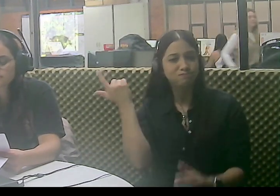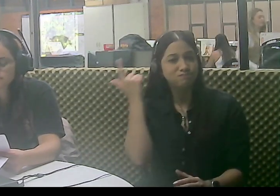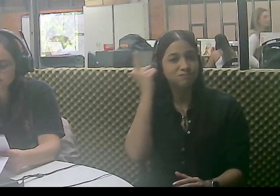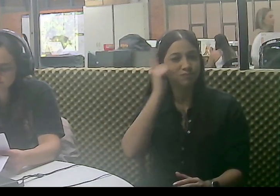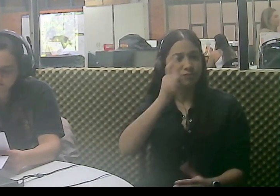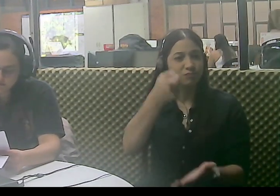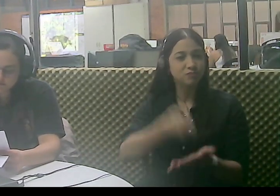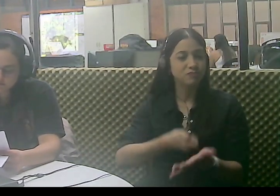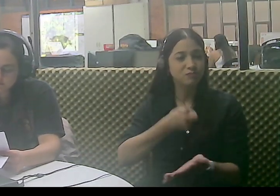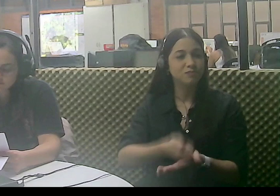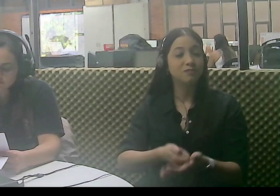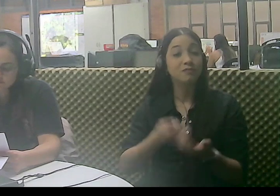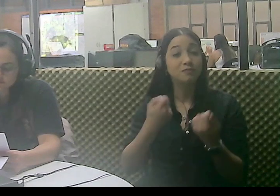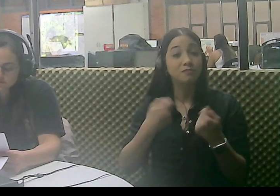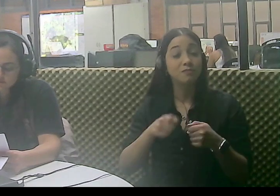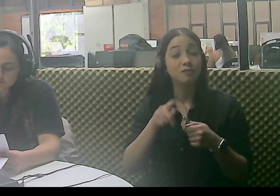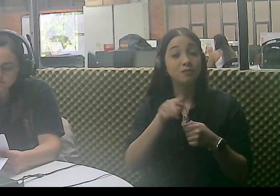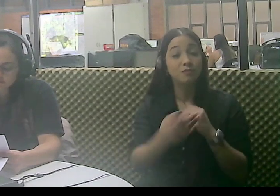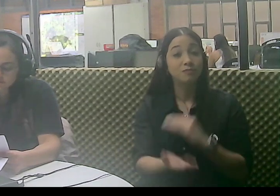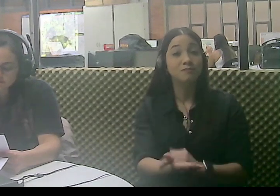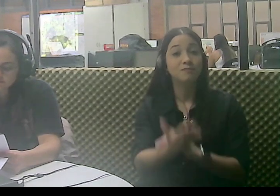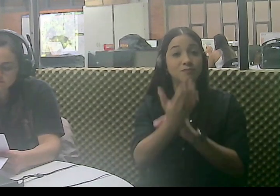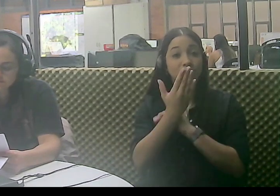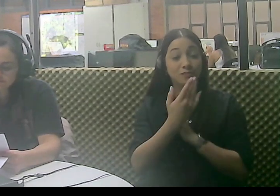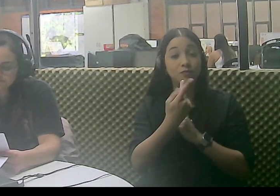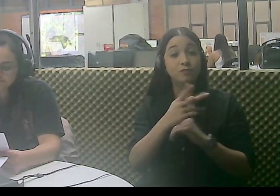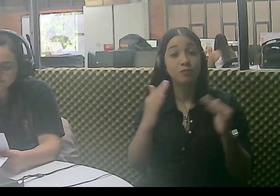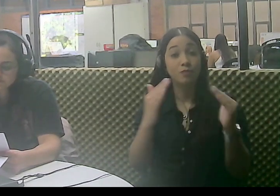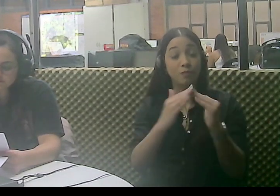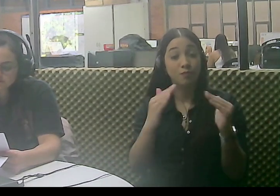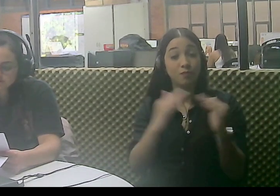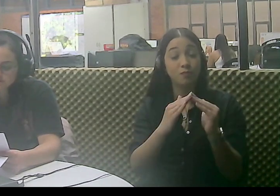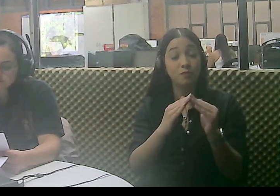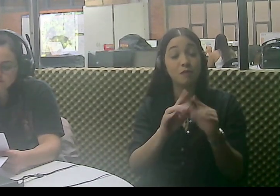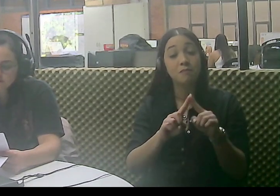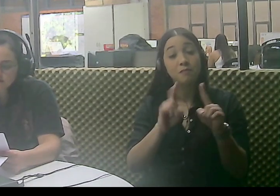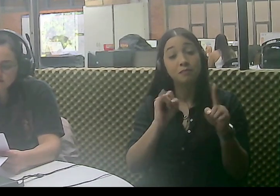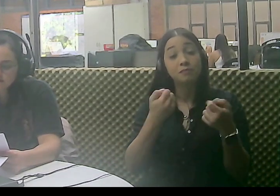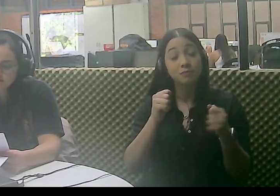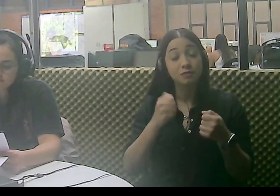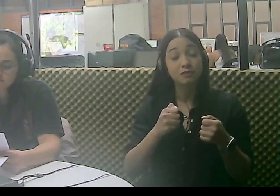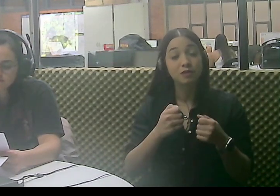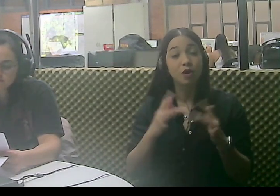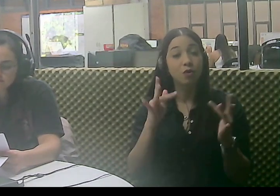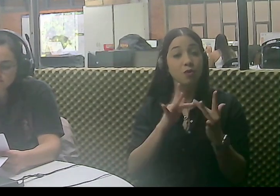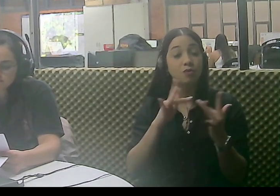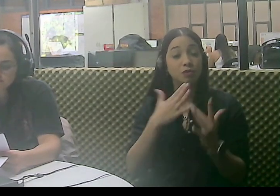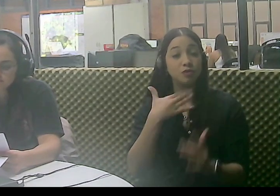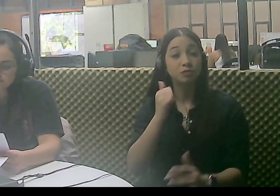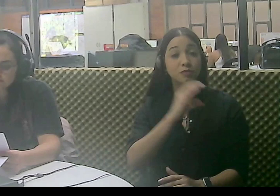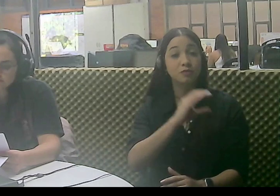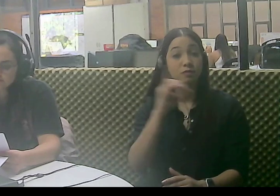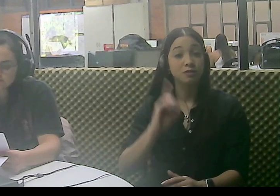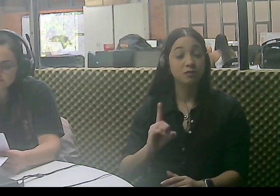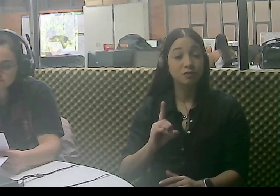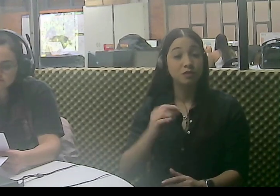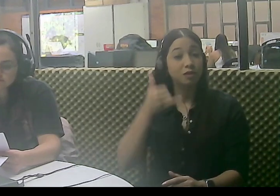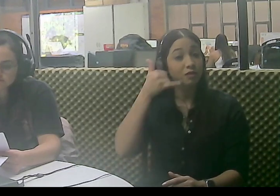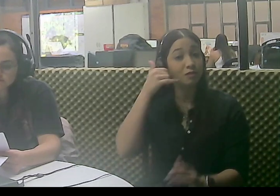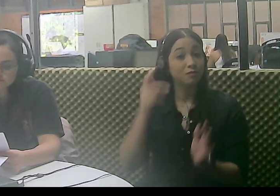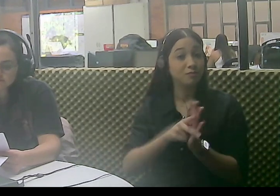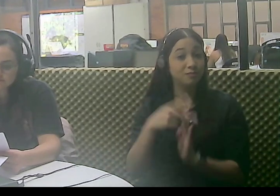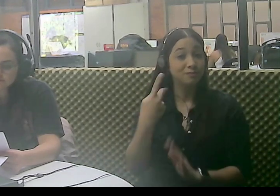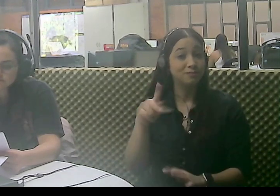sair vitoriosa nesse combate, a gente precisa da sua ajuda. Então cuida bem do seu quintal, mas se precisar, pode entrar em contato com a CCZ nesse número de telefone